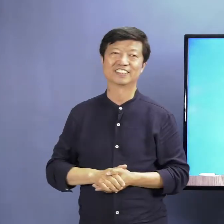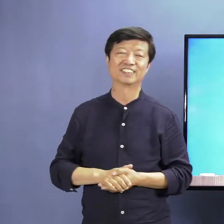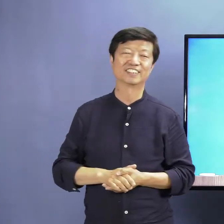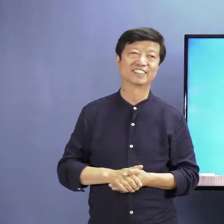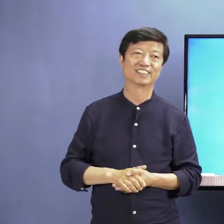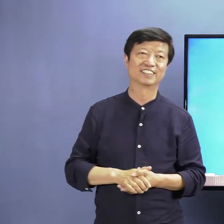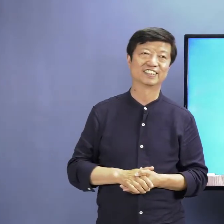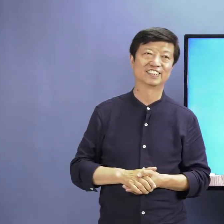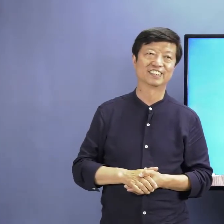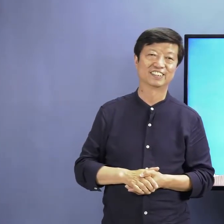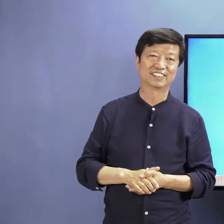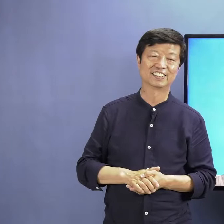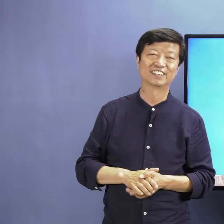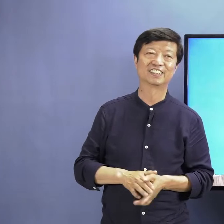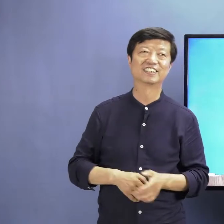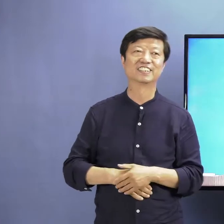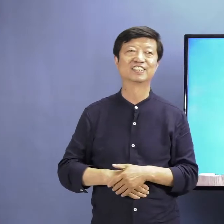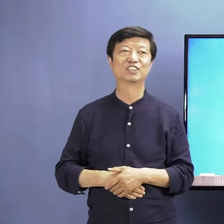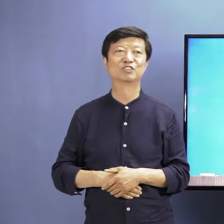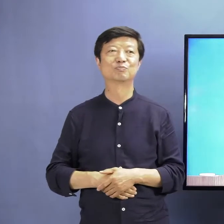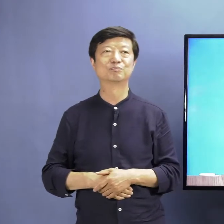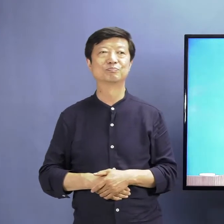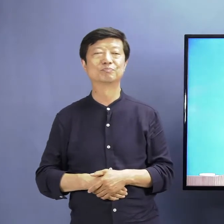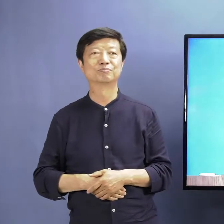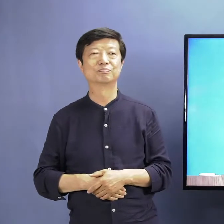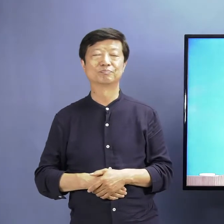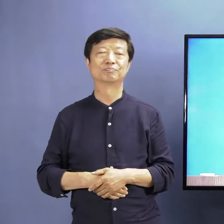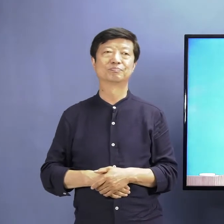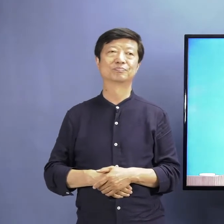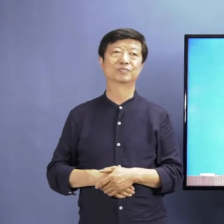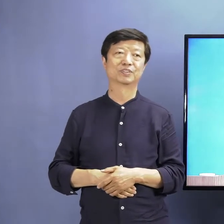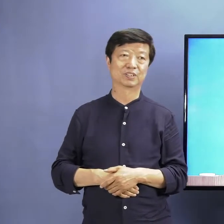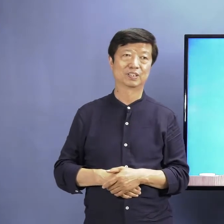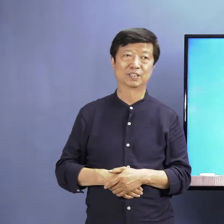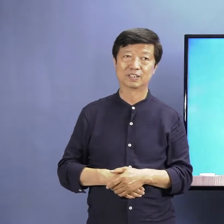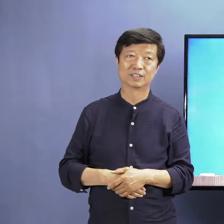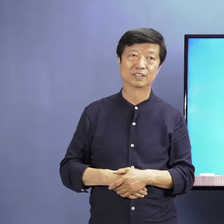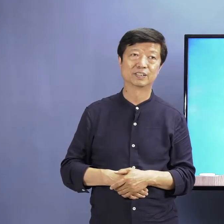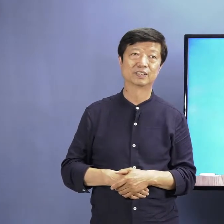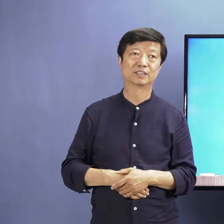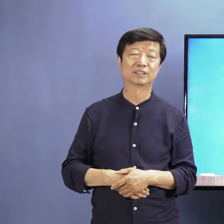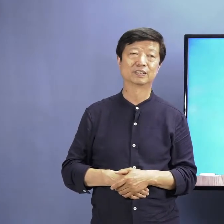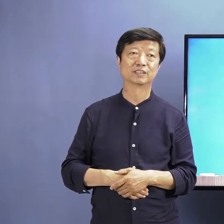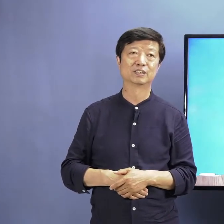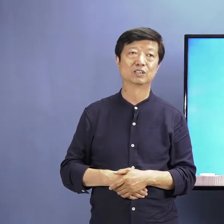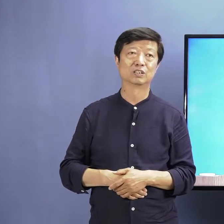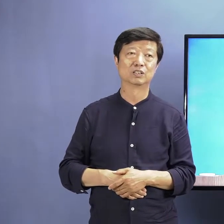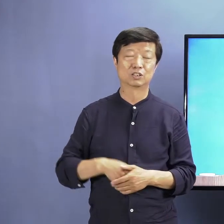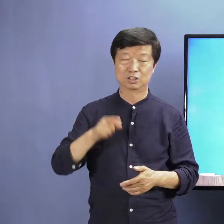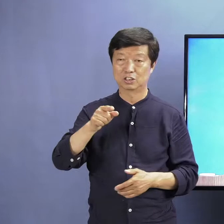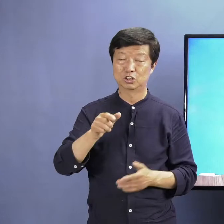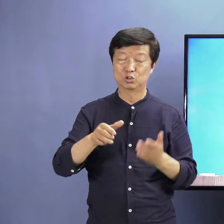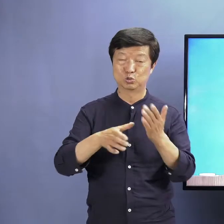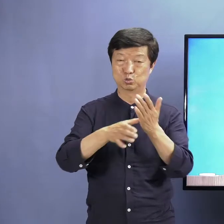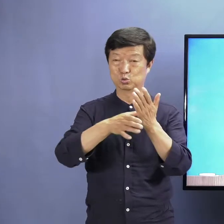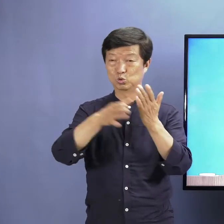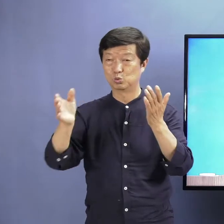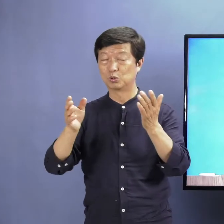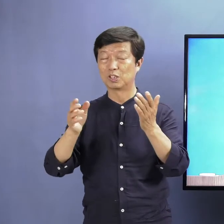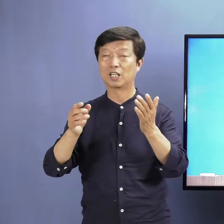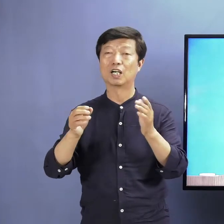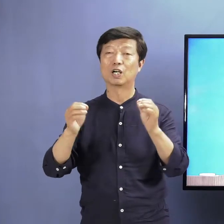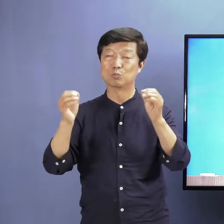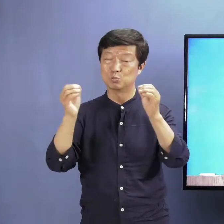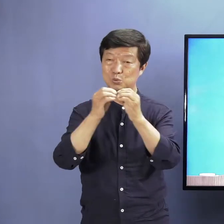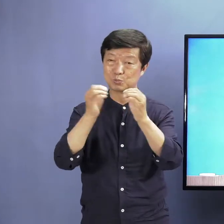자, 이 유명한 말씀